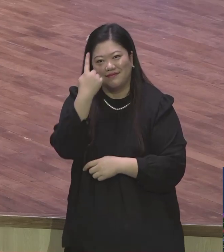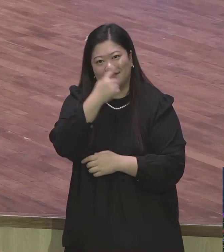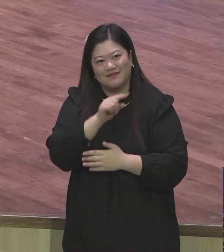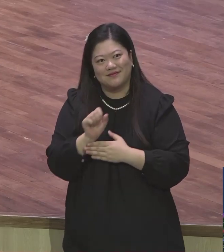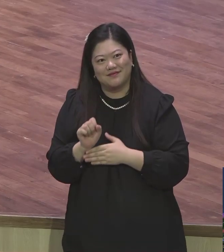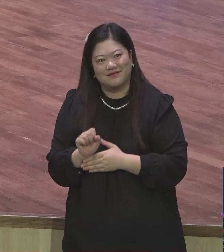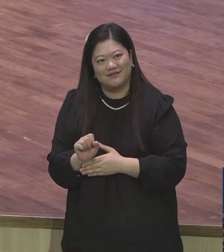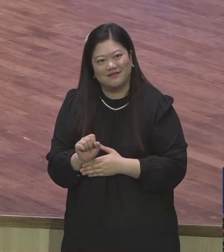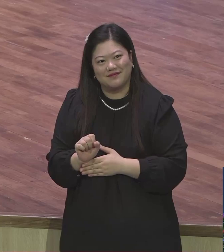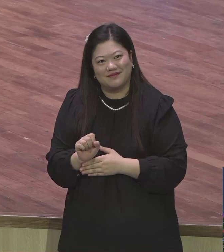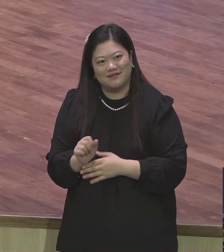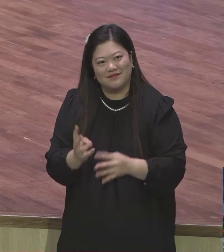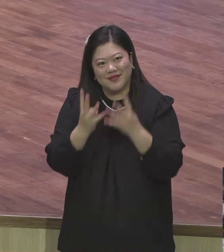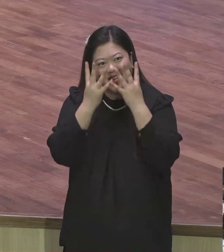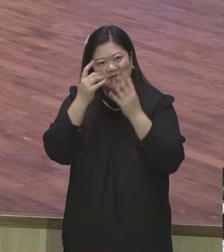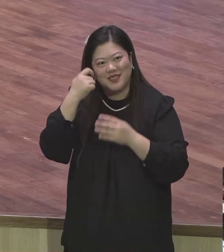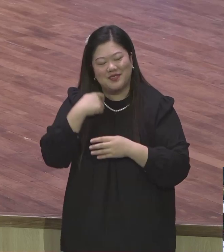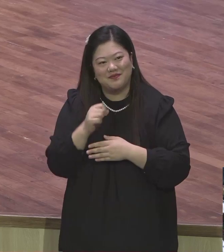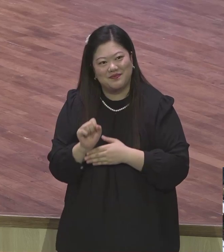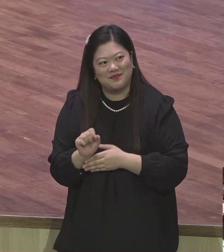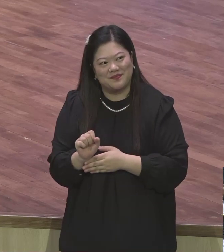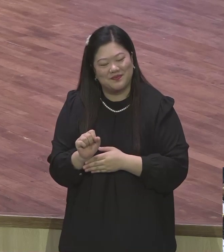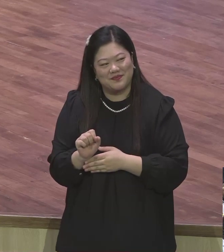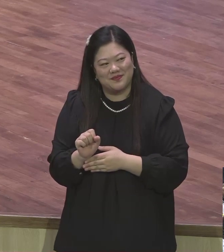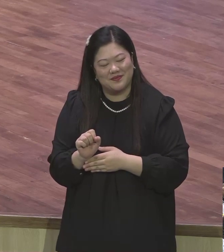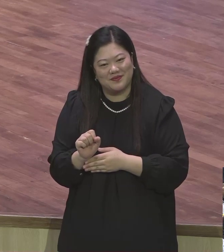창살 없는 감옥이야 이게.